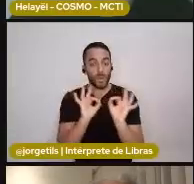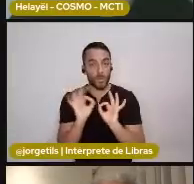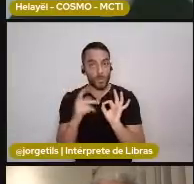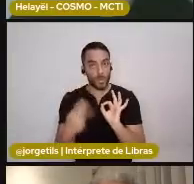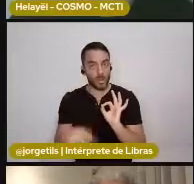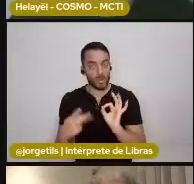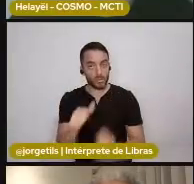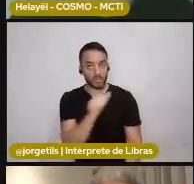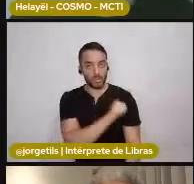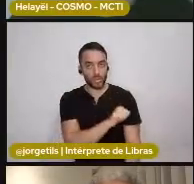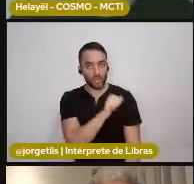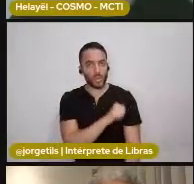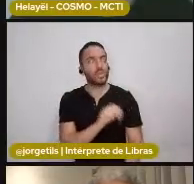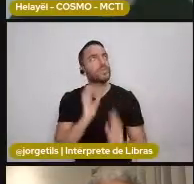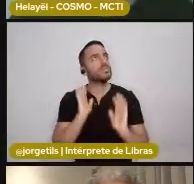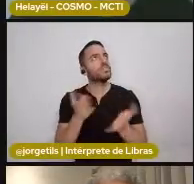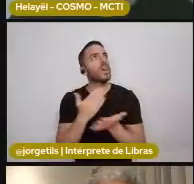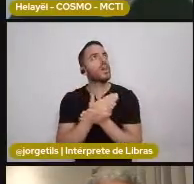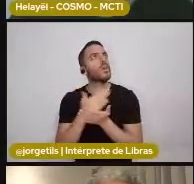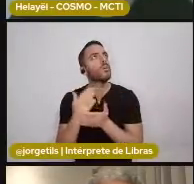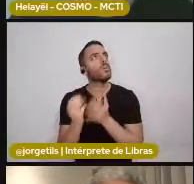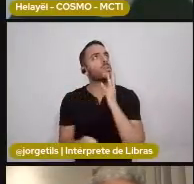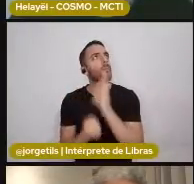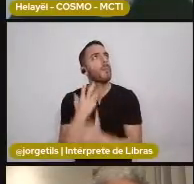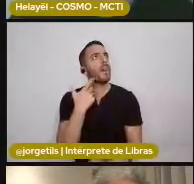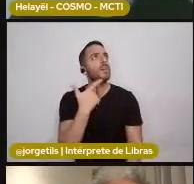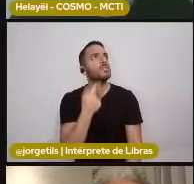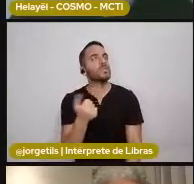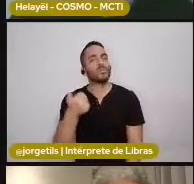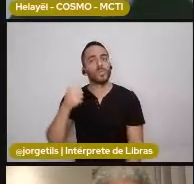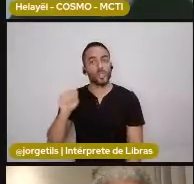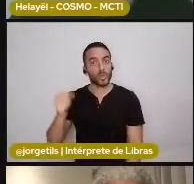desde 2018. Antes era presencial. E depois da